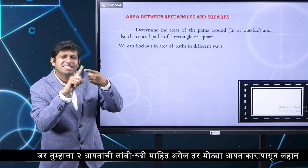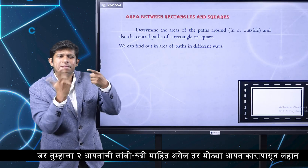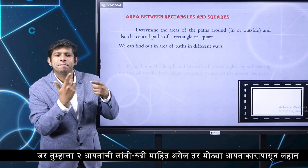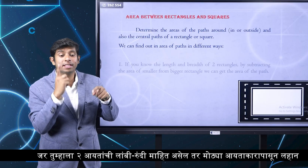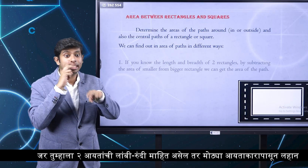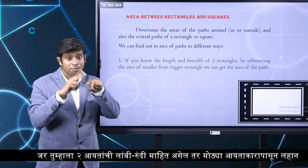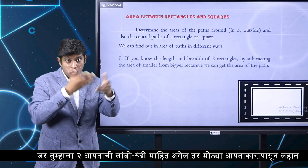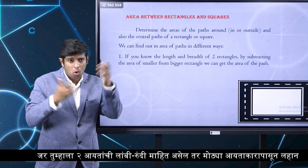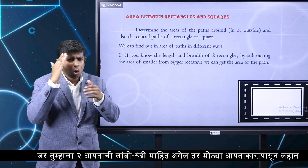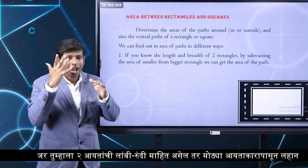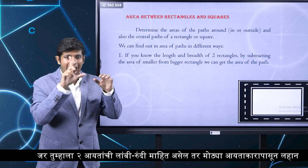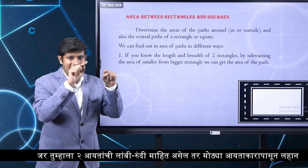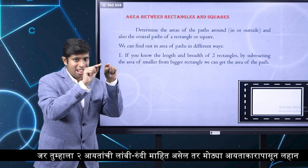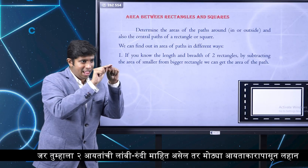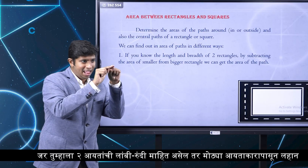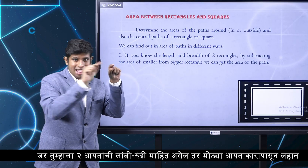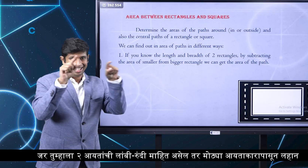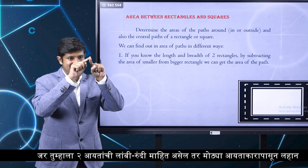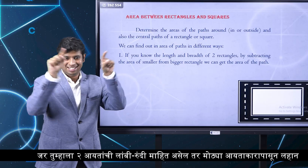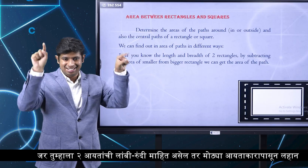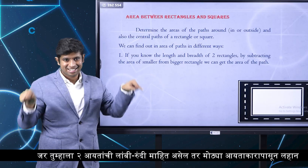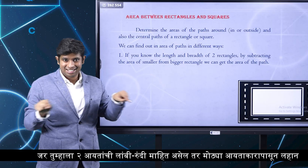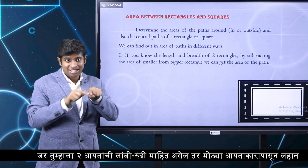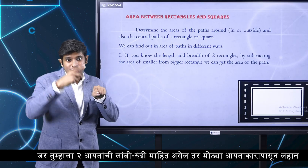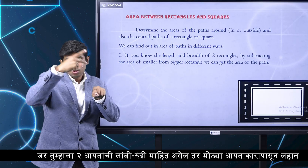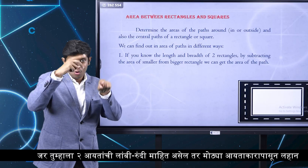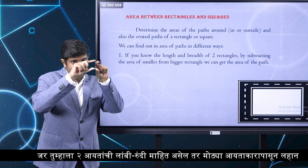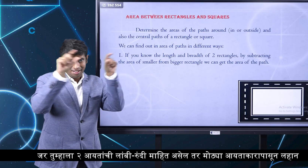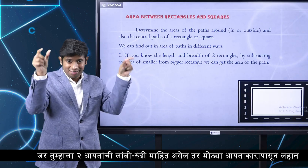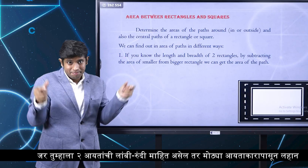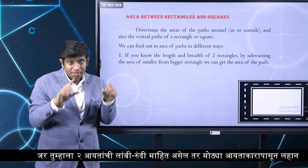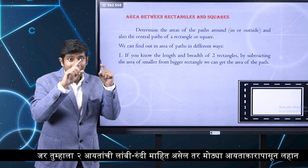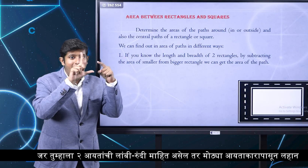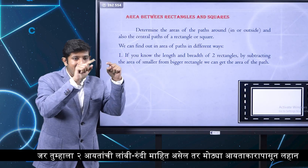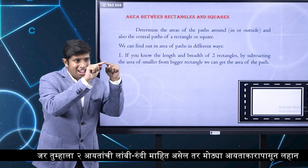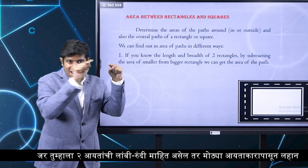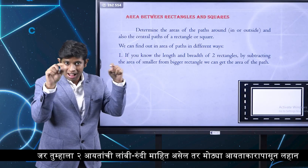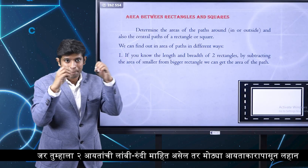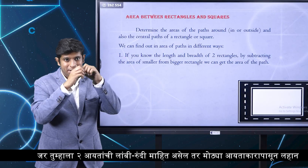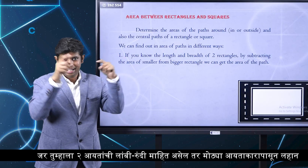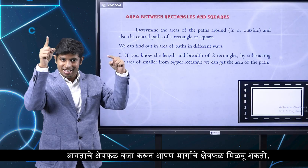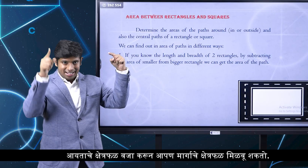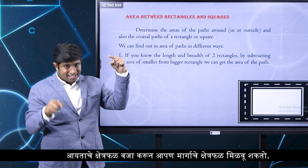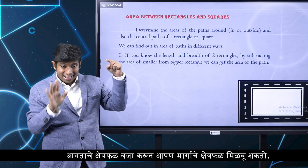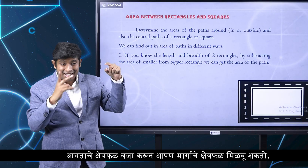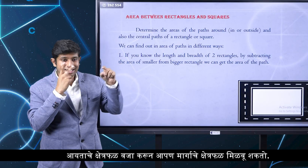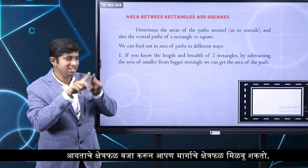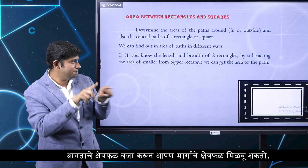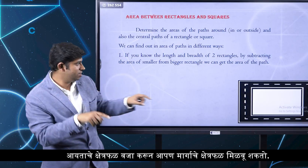1. जर तुम्हाला 2 आयतांची लांबी रुंदी माहित असेल तर मोठ्या आयताकारापासून लहान आयताचे क्षेत्रफळ